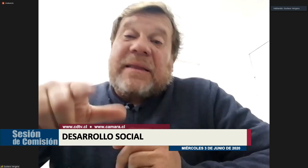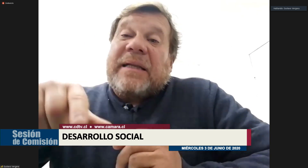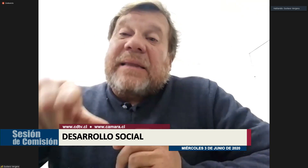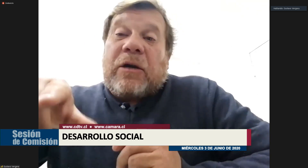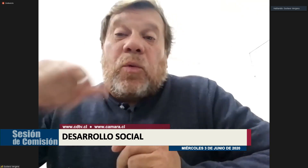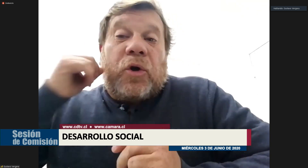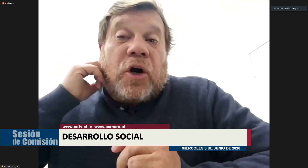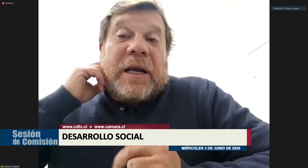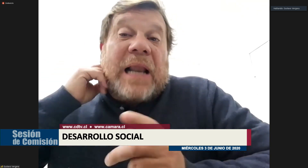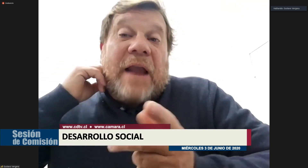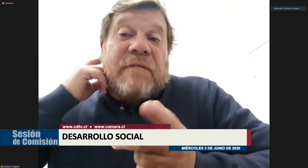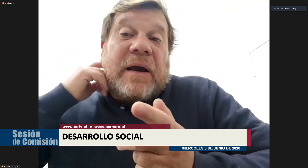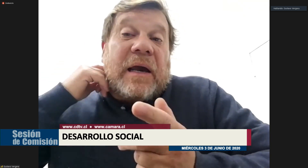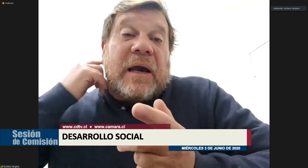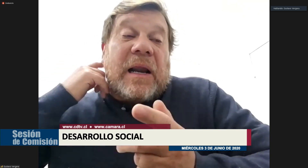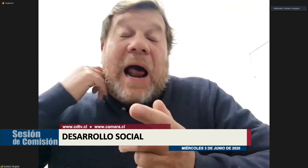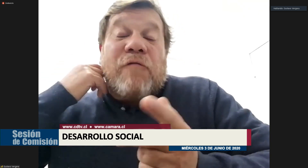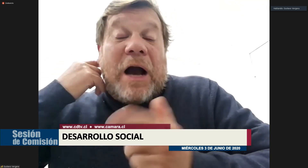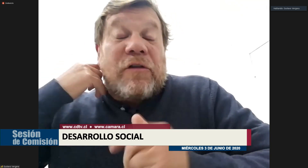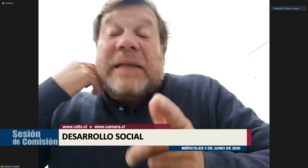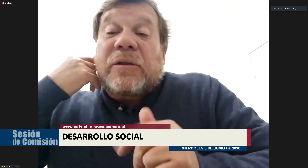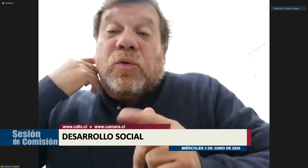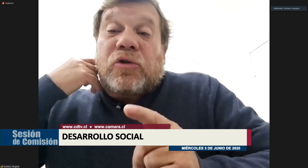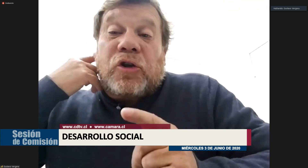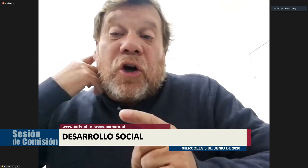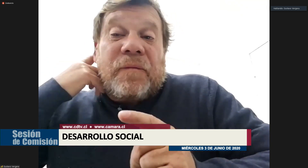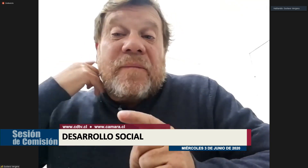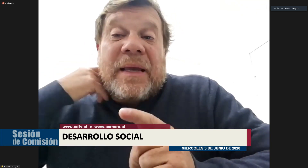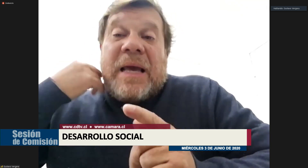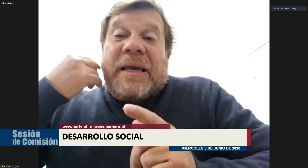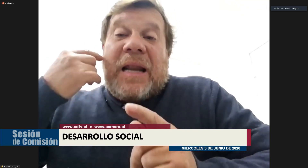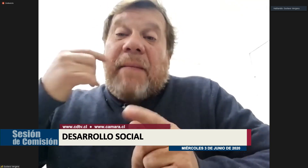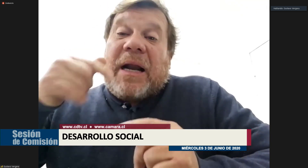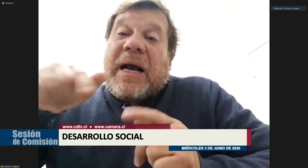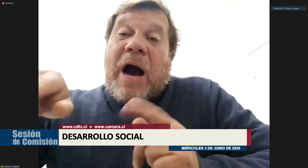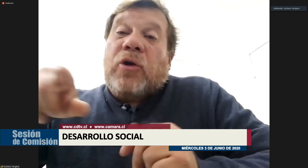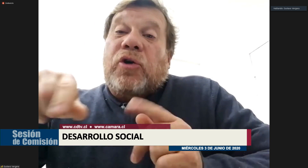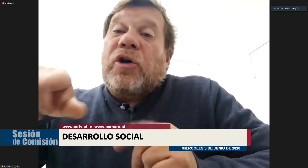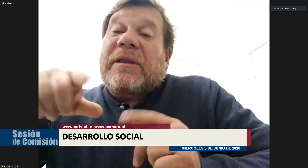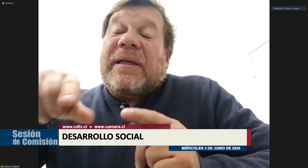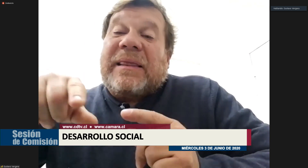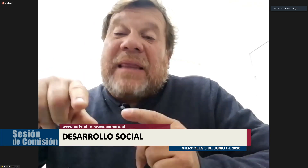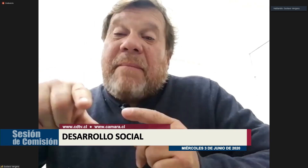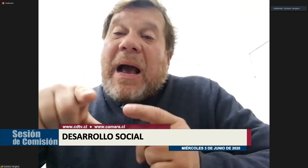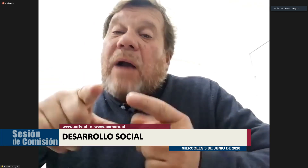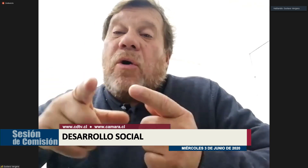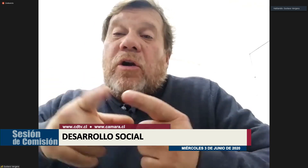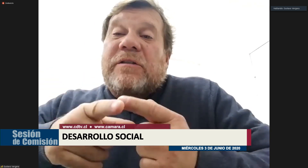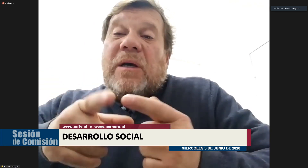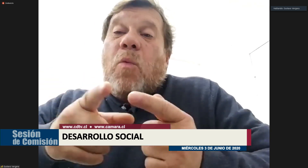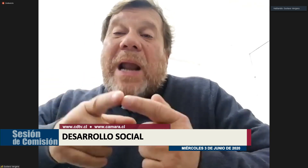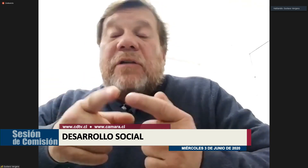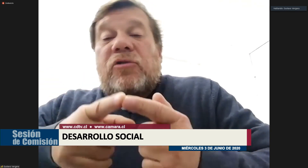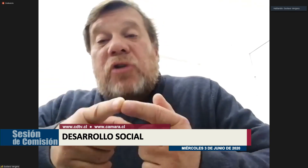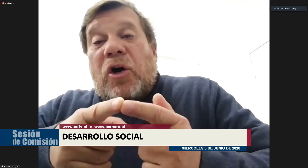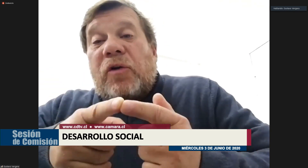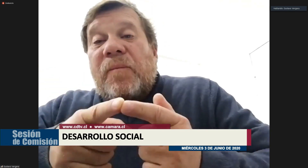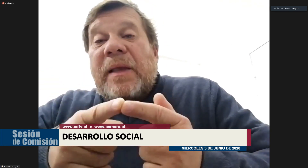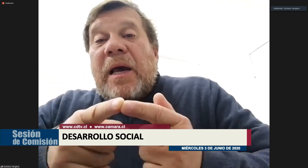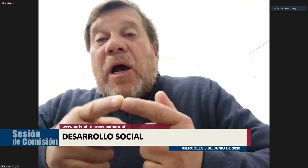esta reunión el abogado de la institución, quien ha manejado todo este tema, conoce cuáles son